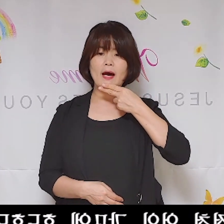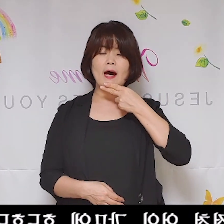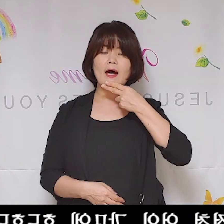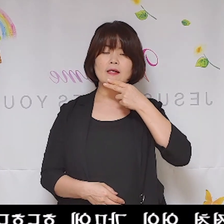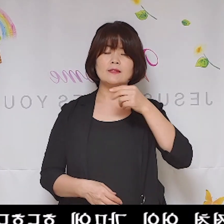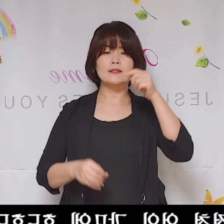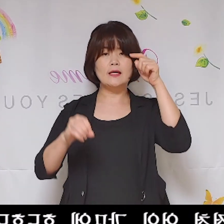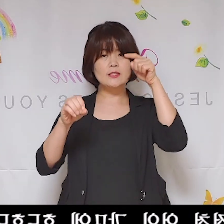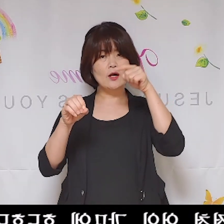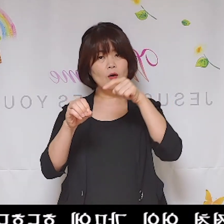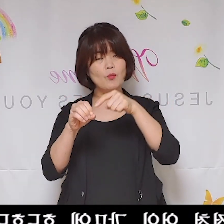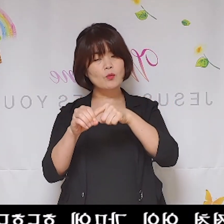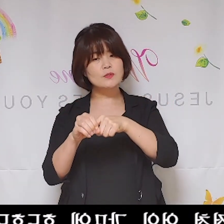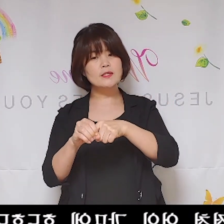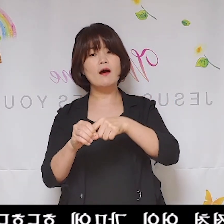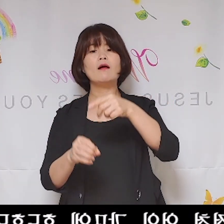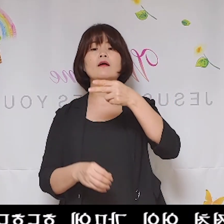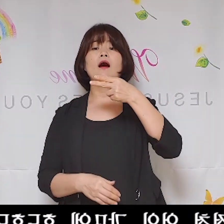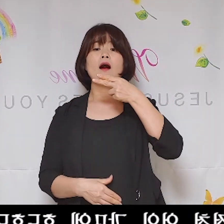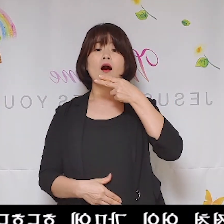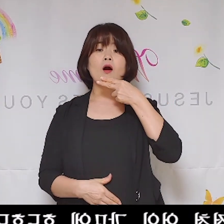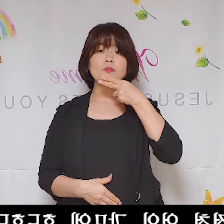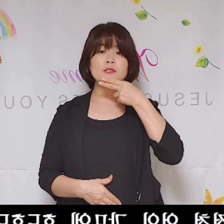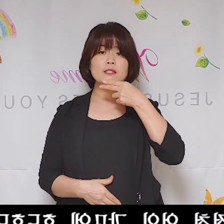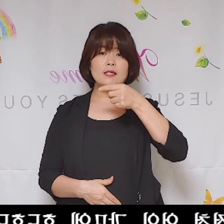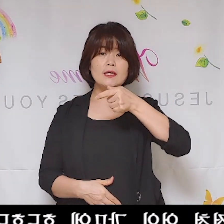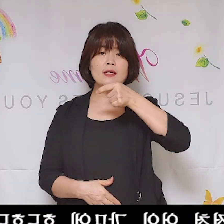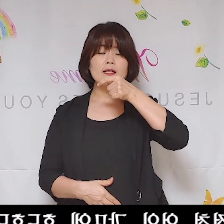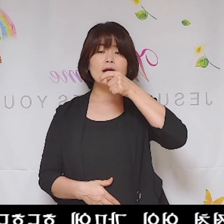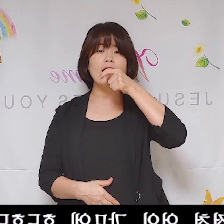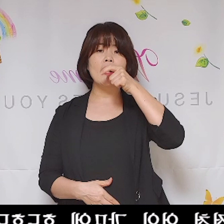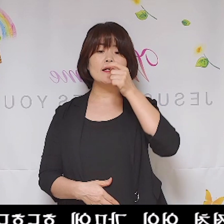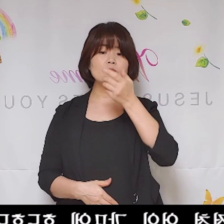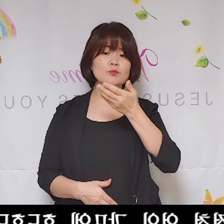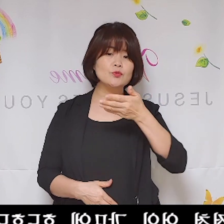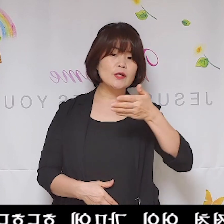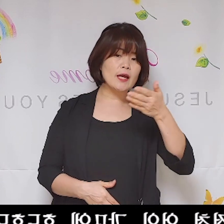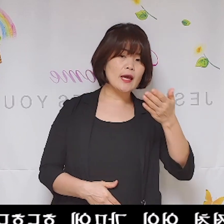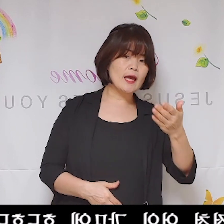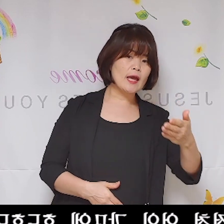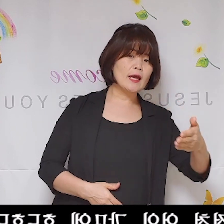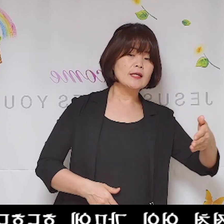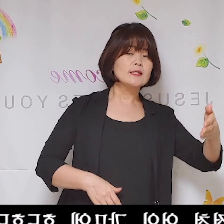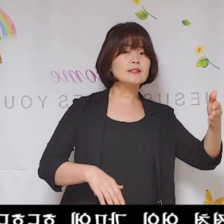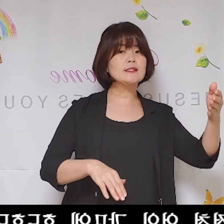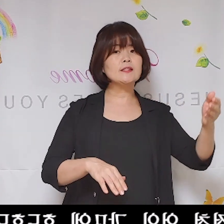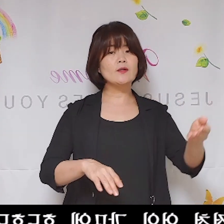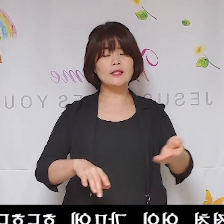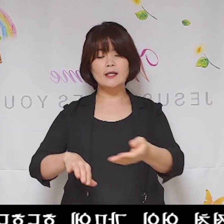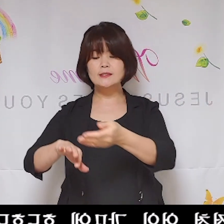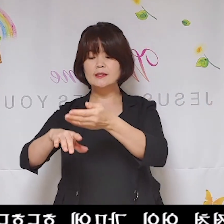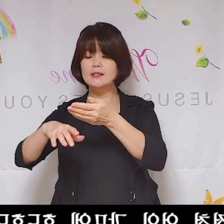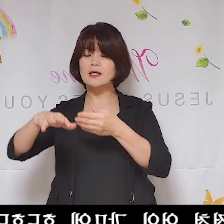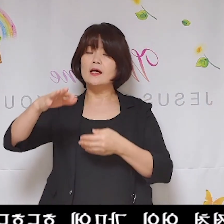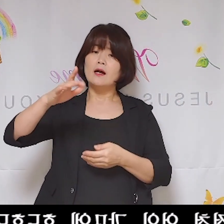없다. 다시요. 목적 없이 강물에 흔들거리다. 흔들은